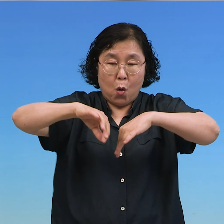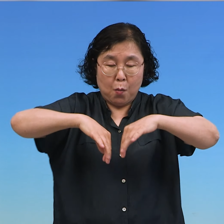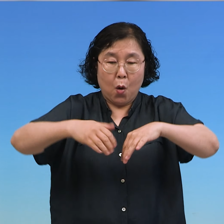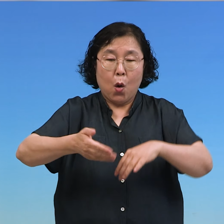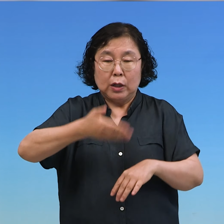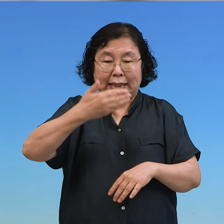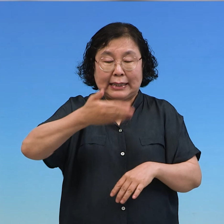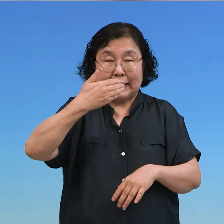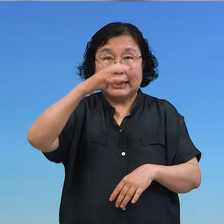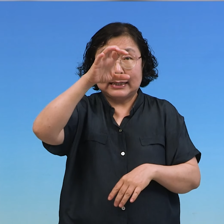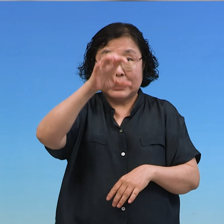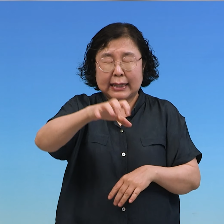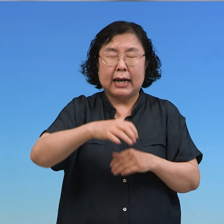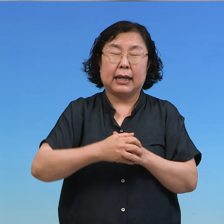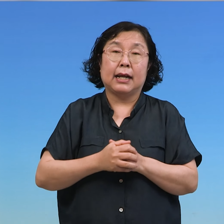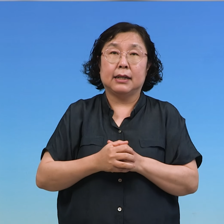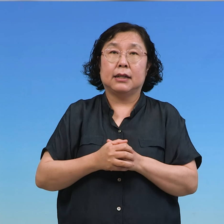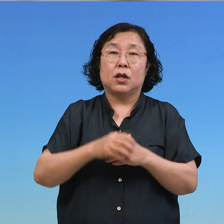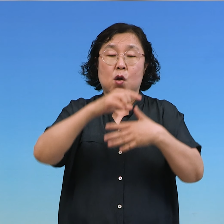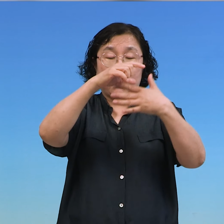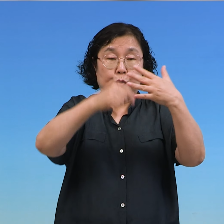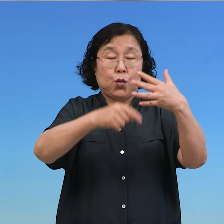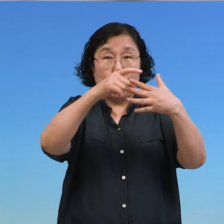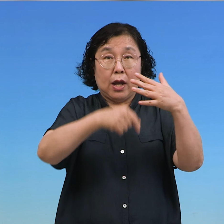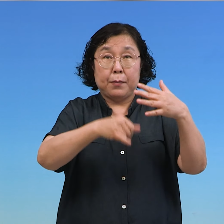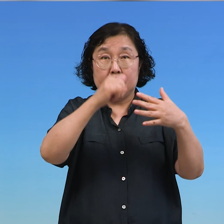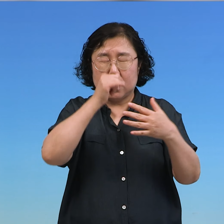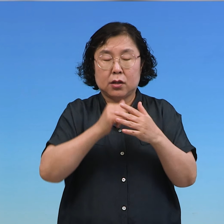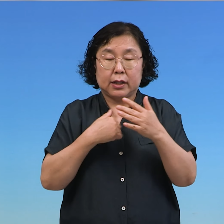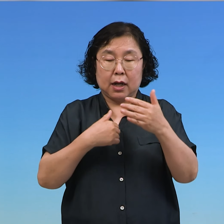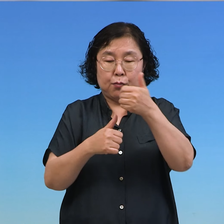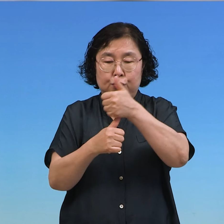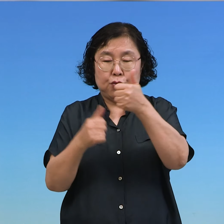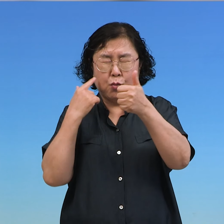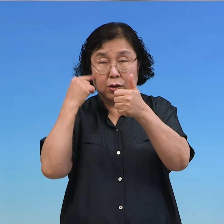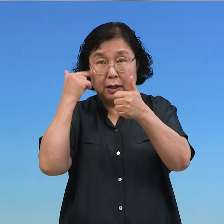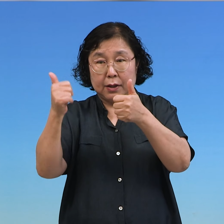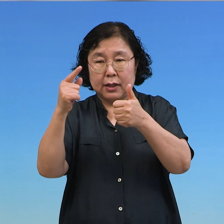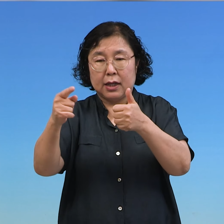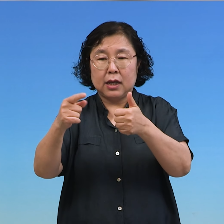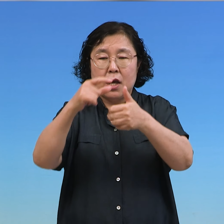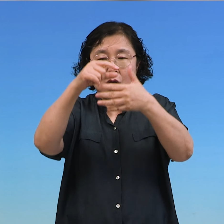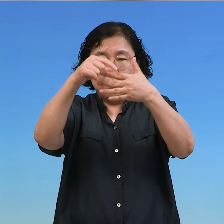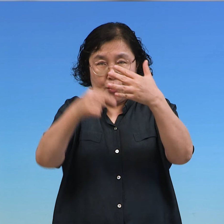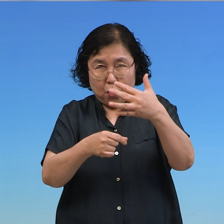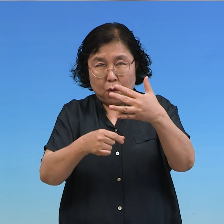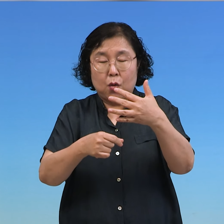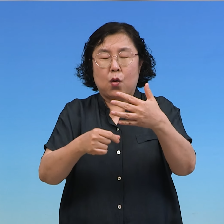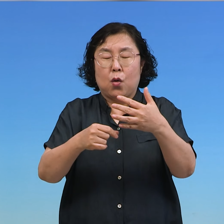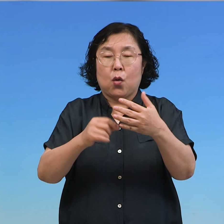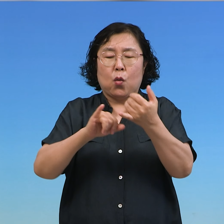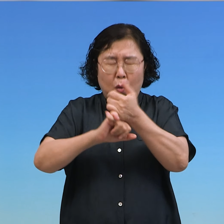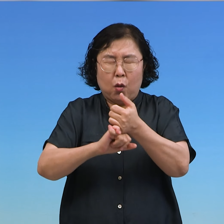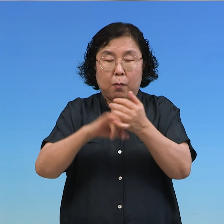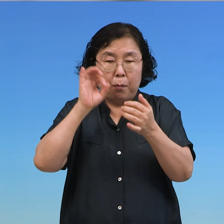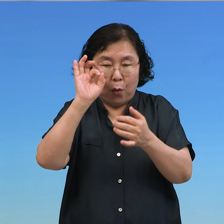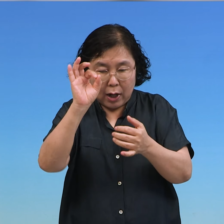있었지 않습니까 그 주에 제가 그 프로를 보고 우리 교역자들을 다 모아놓고 이거 다 봐라 꼭 봐라